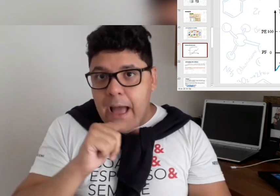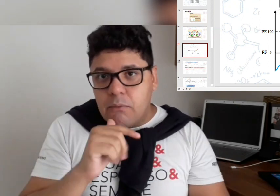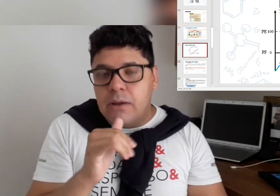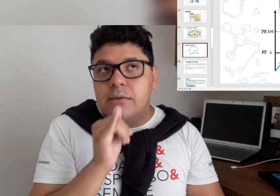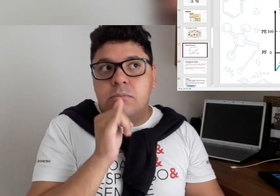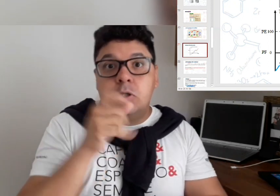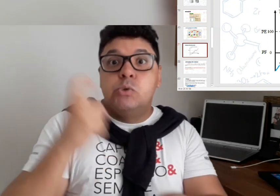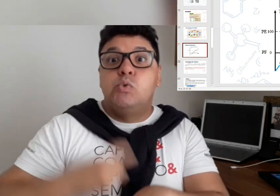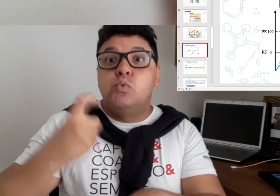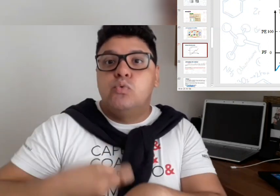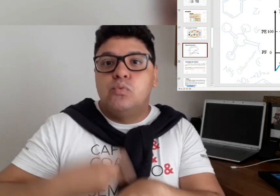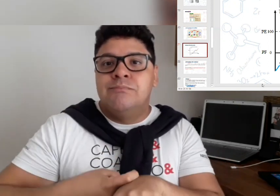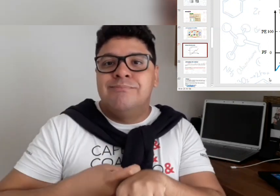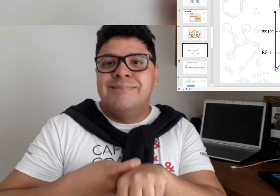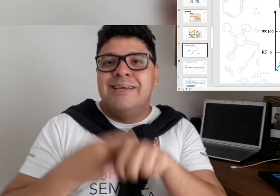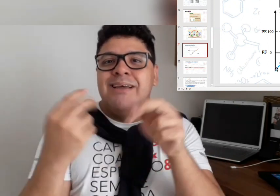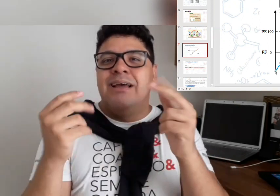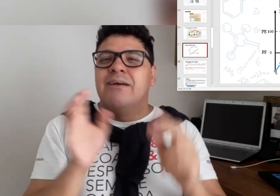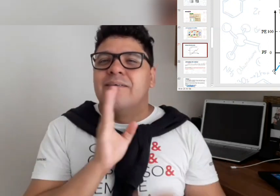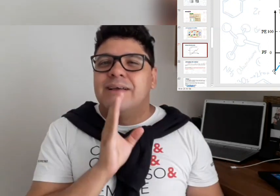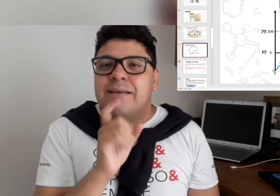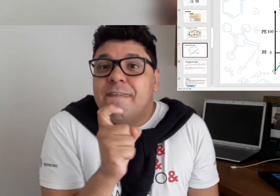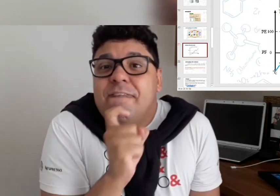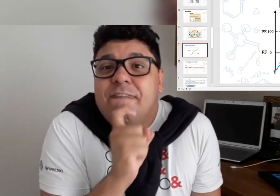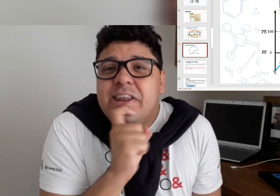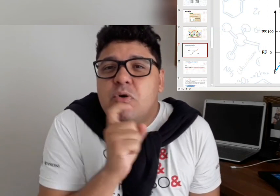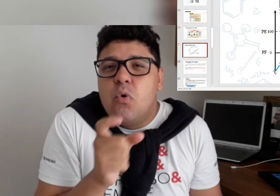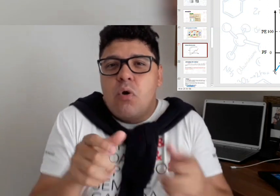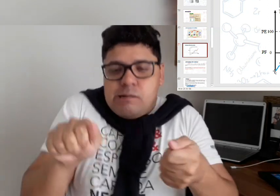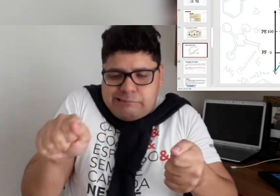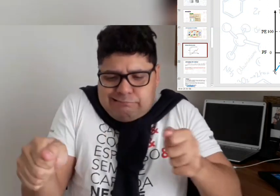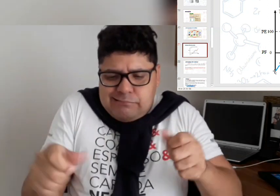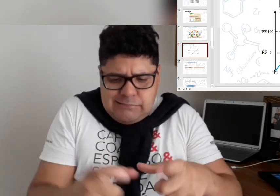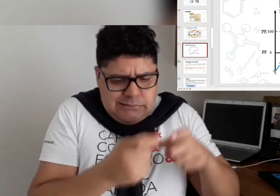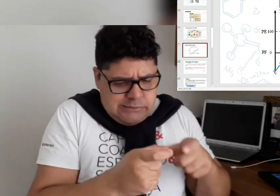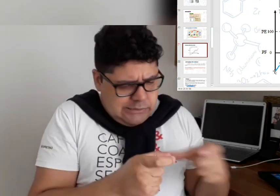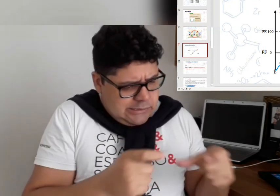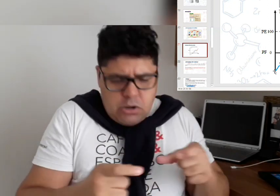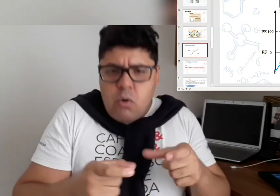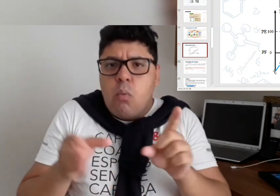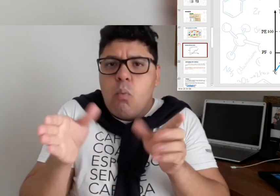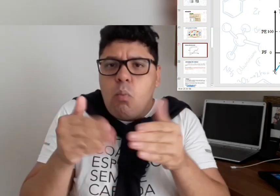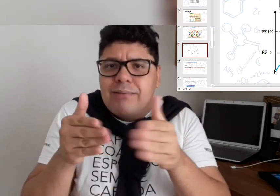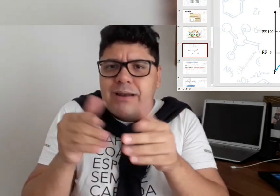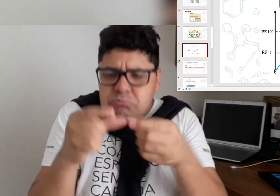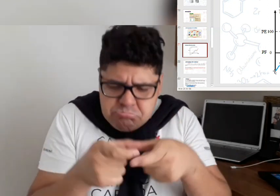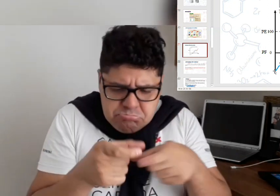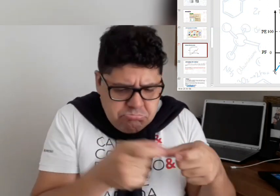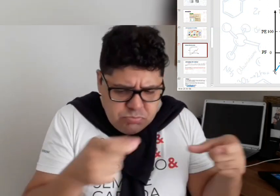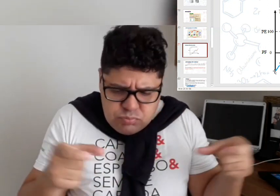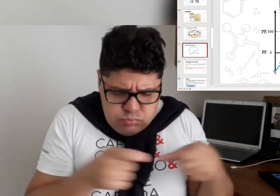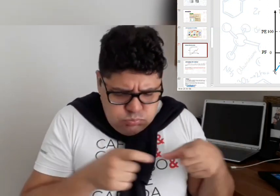Então, a gente pegou um pedaço de gelo. Vamos colocar aqui que esse pontinho aqui seja mais ou menos uns 80